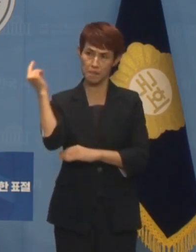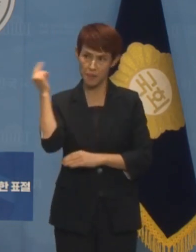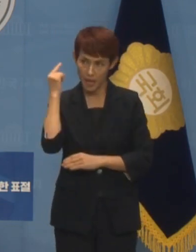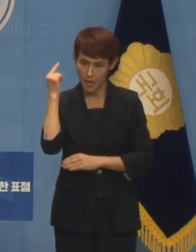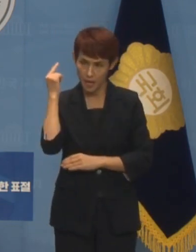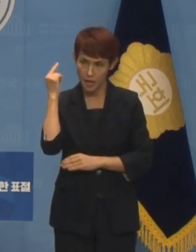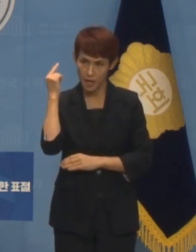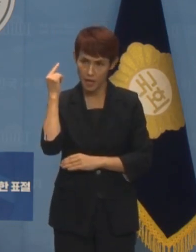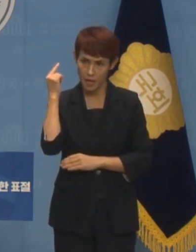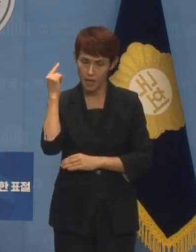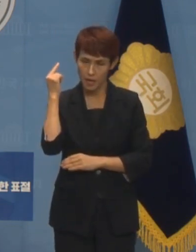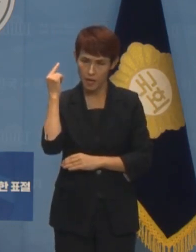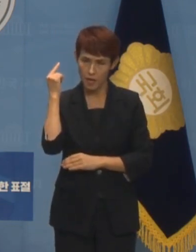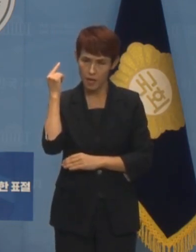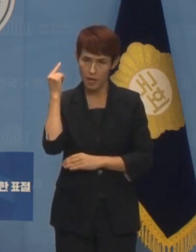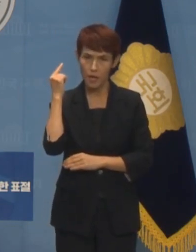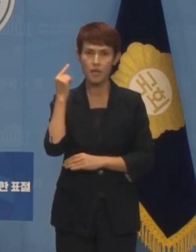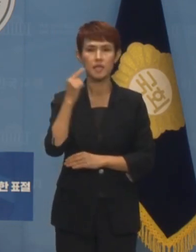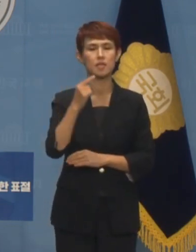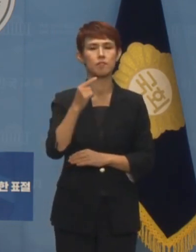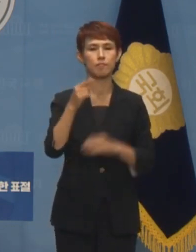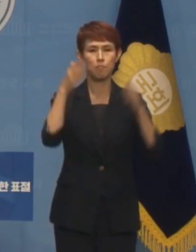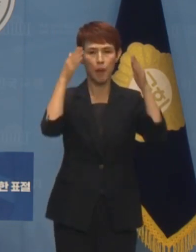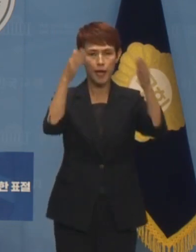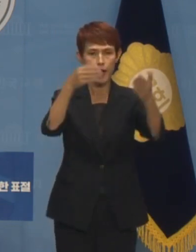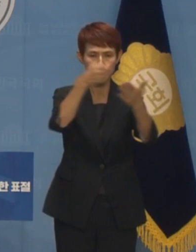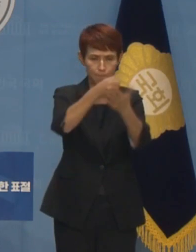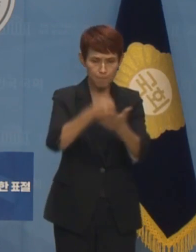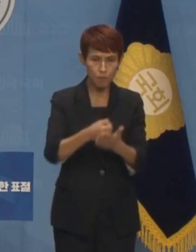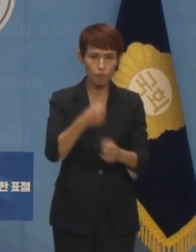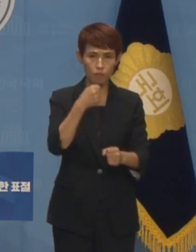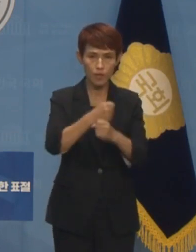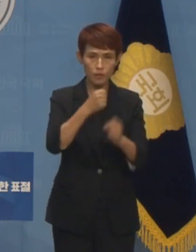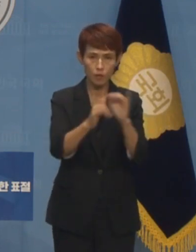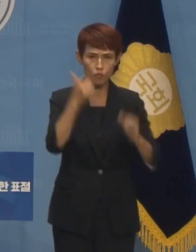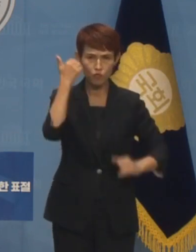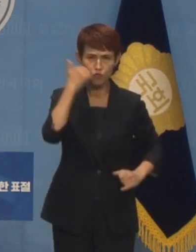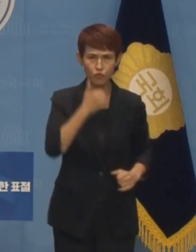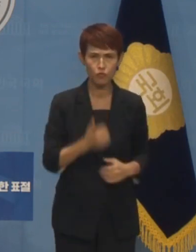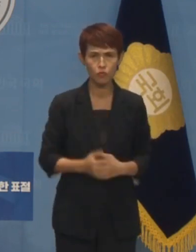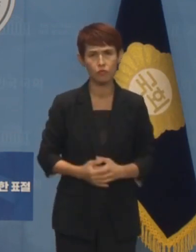실제 이 독트린의 초안을 작성한 사람 누구입니까?